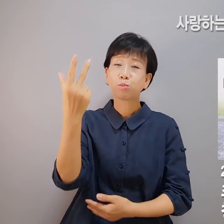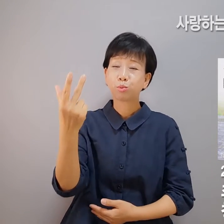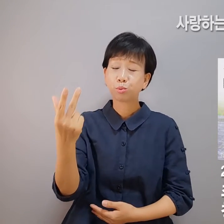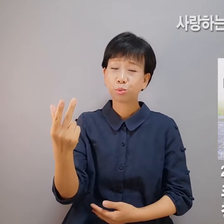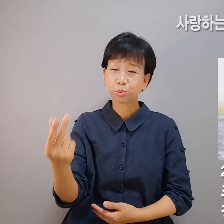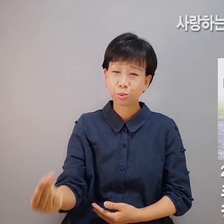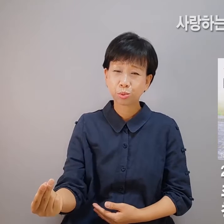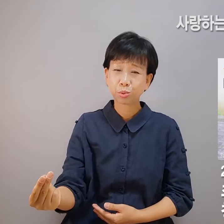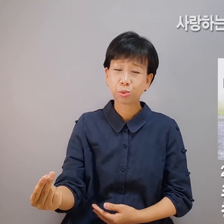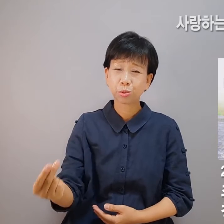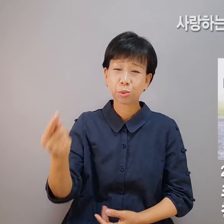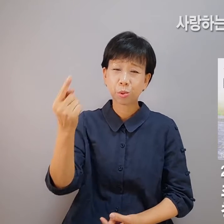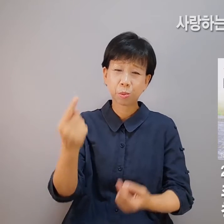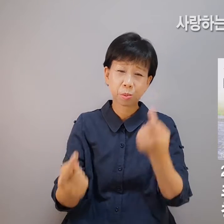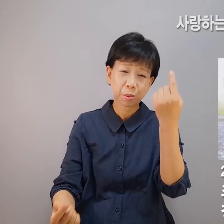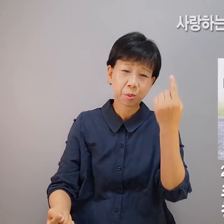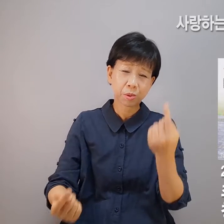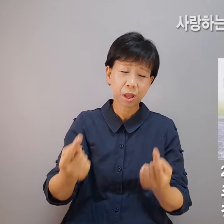분토만도